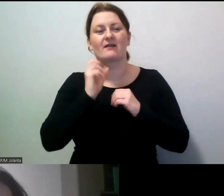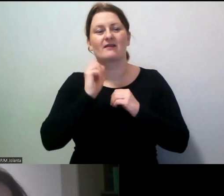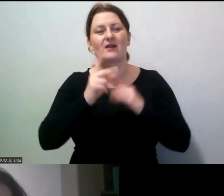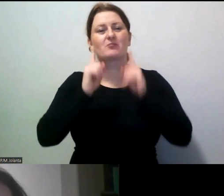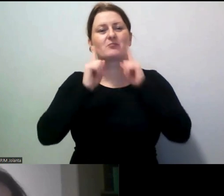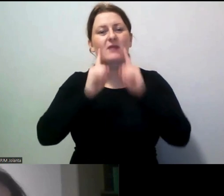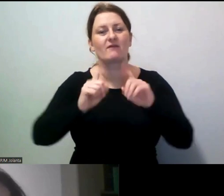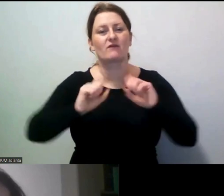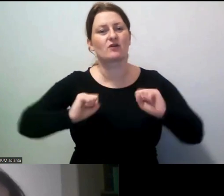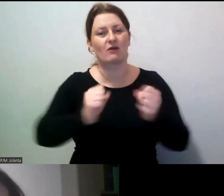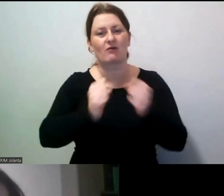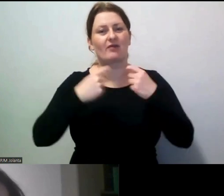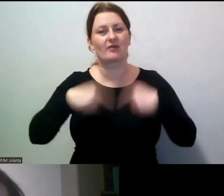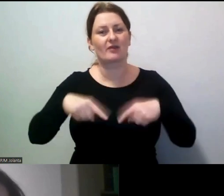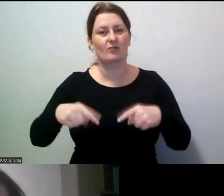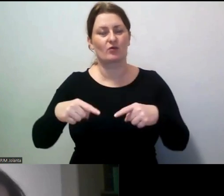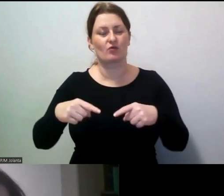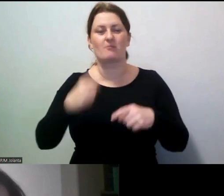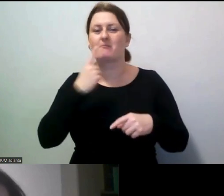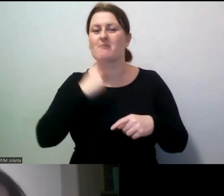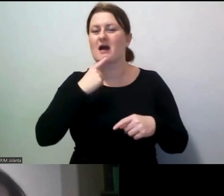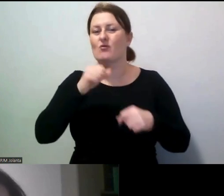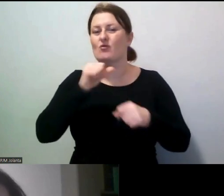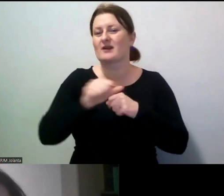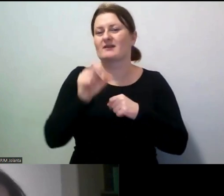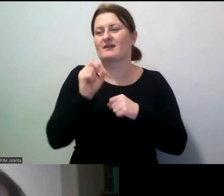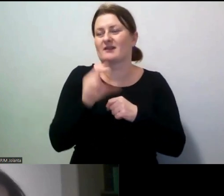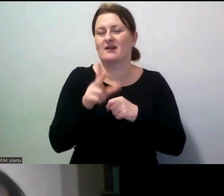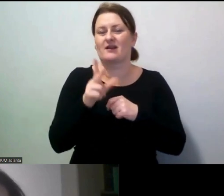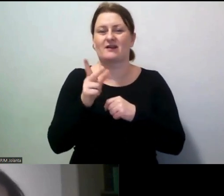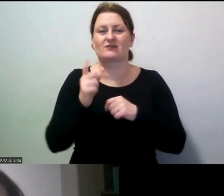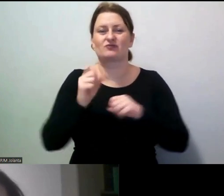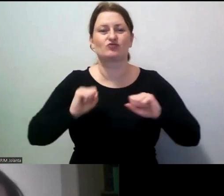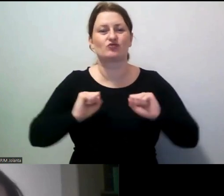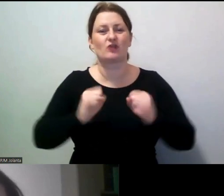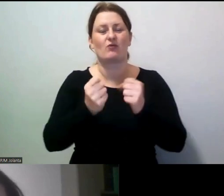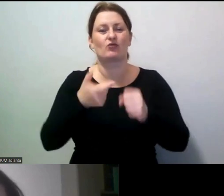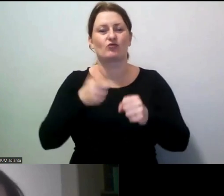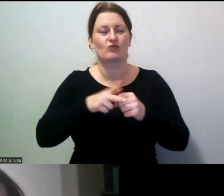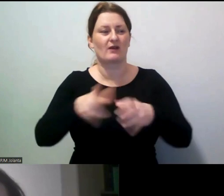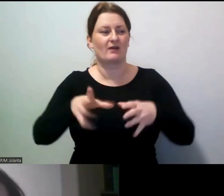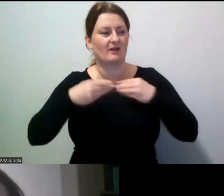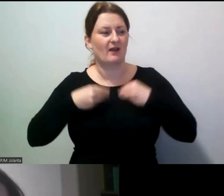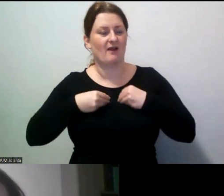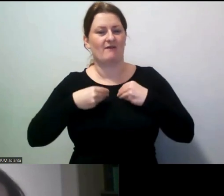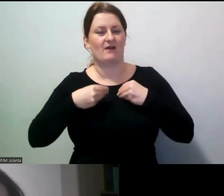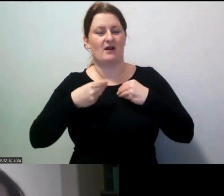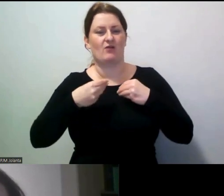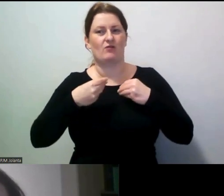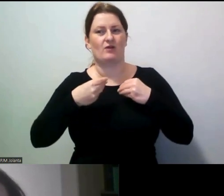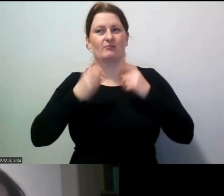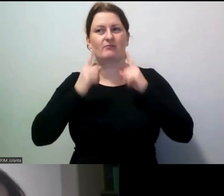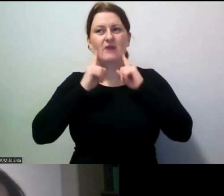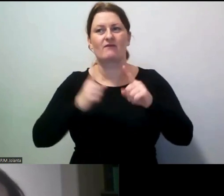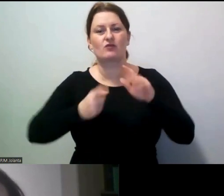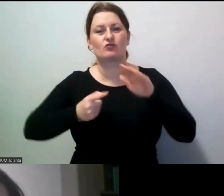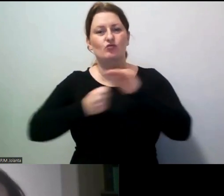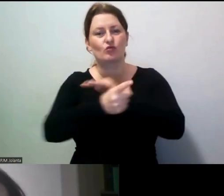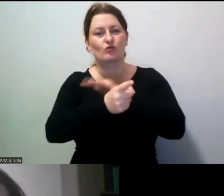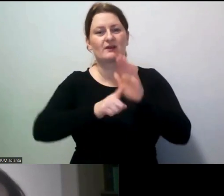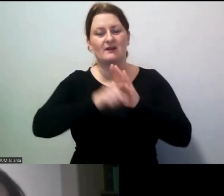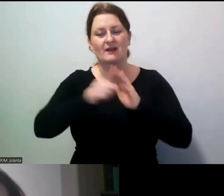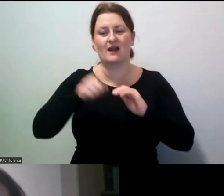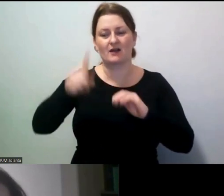działania nie było, prawda? No, mało się dzieje z takich działań, które by przynosiły jakieś realne skutki dla